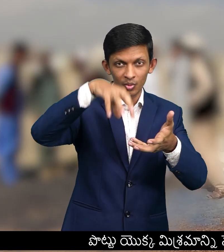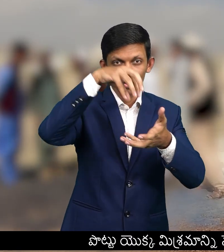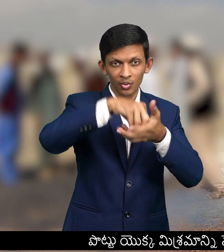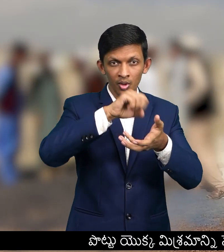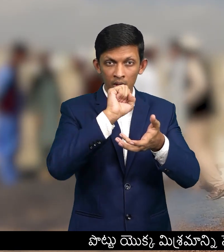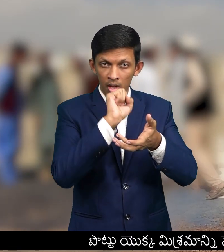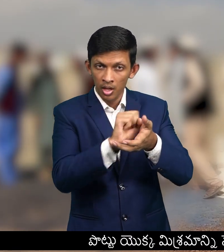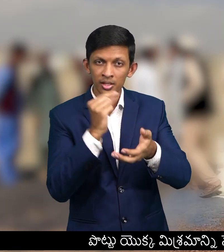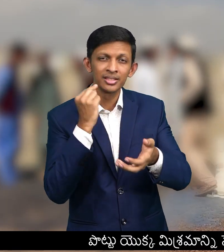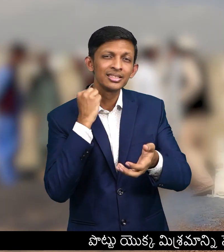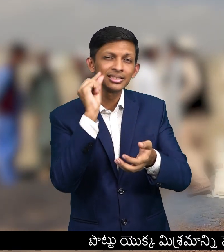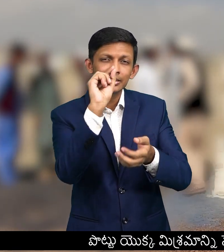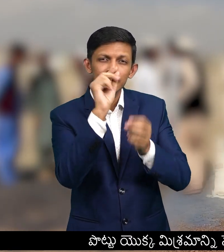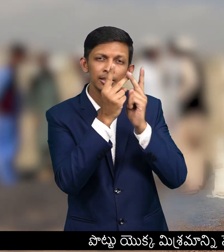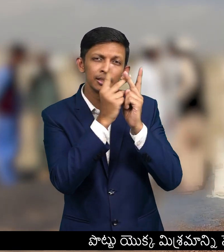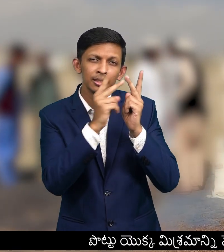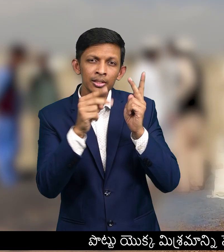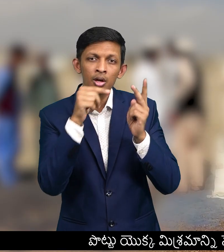నెమ్మదిగా జారవిడుస్తూ ఉంటాడు.